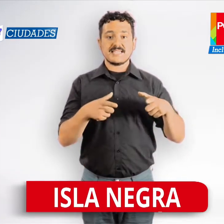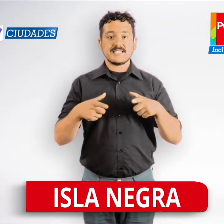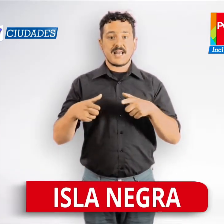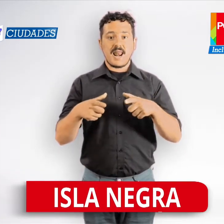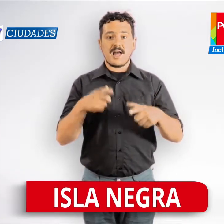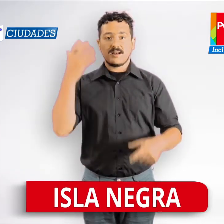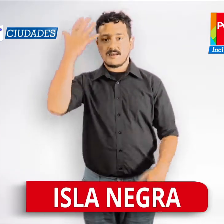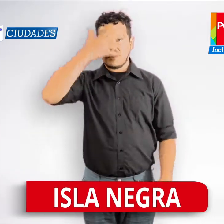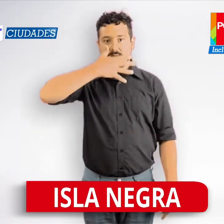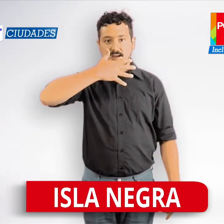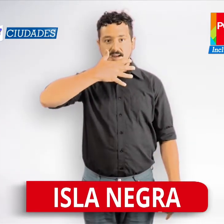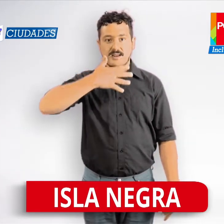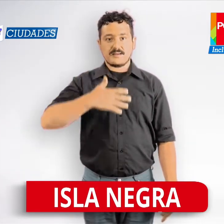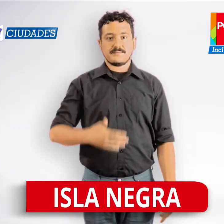Isla Negra.